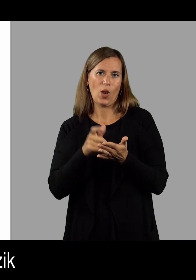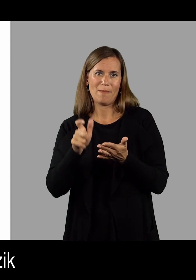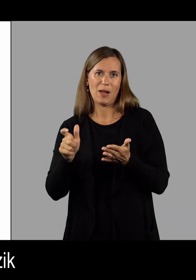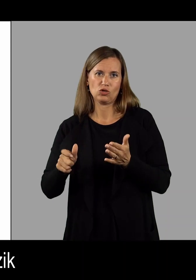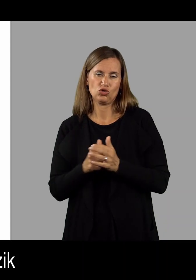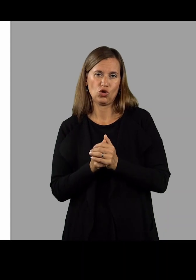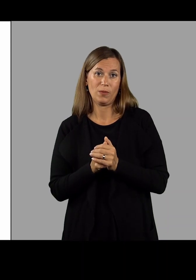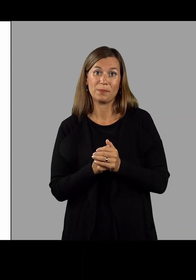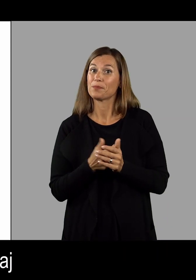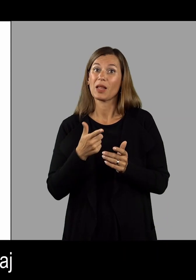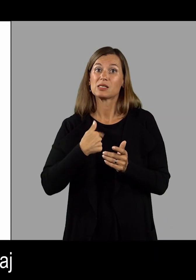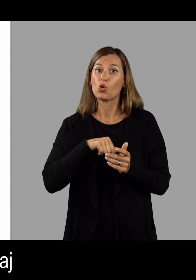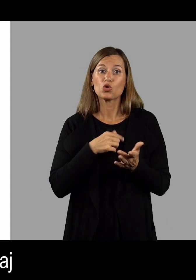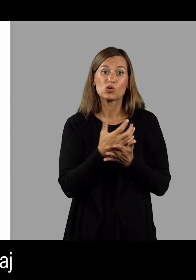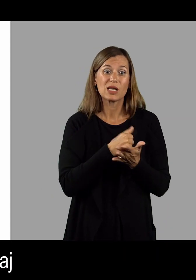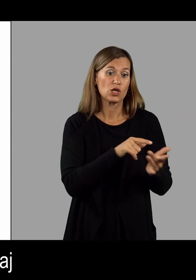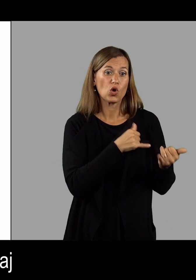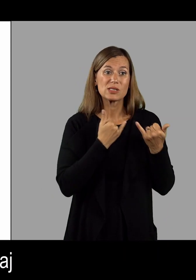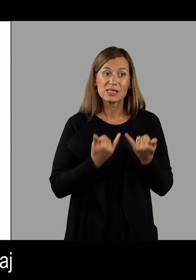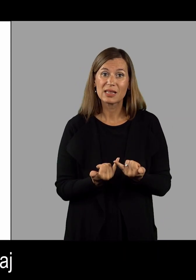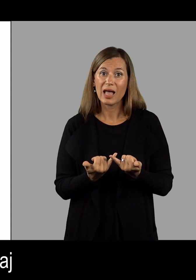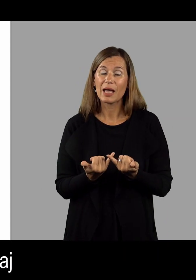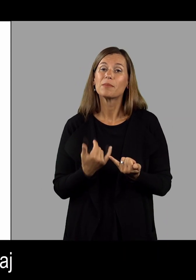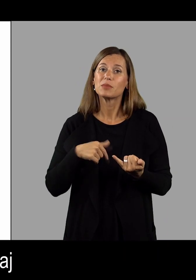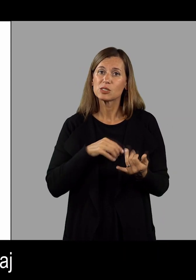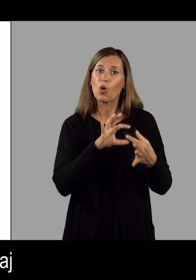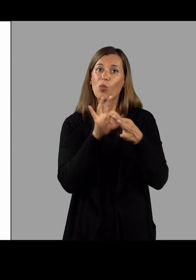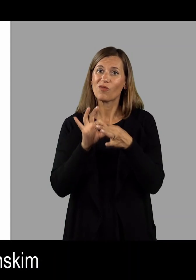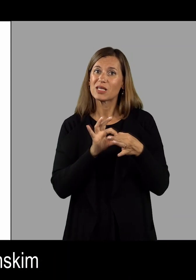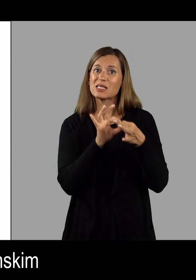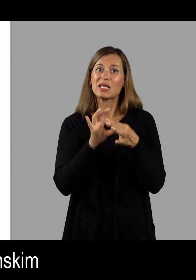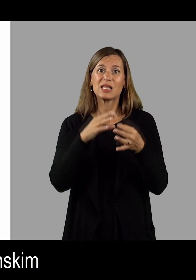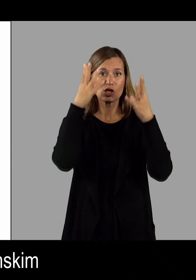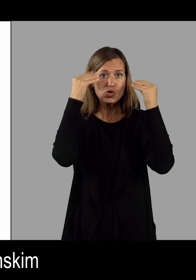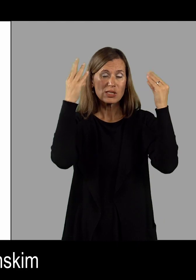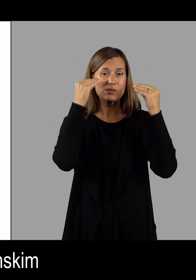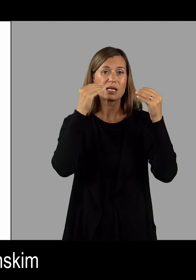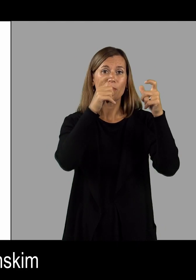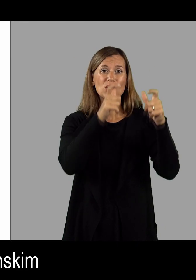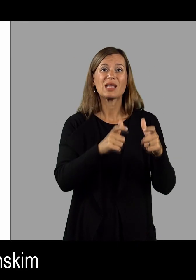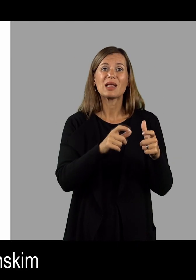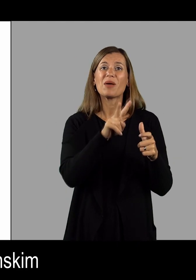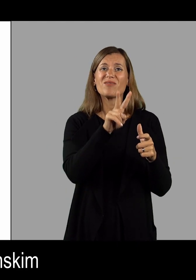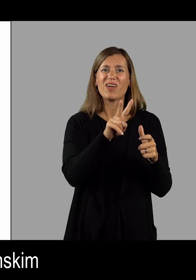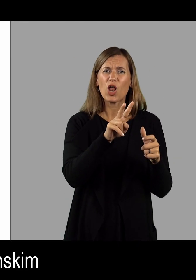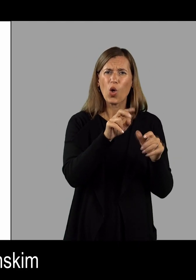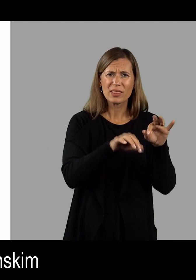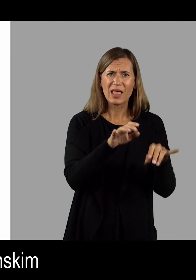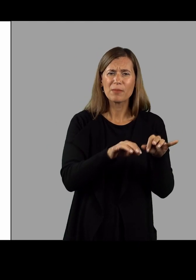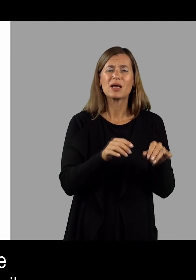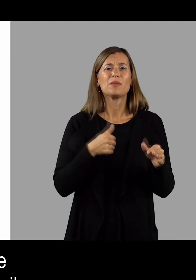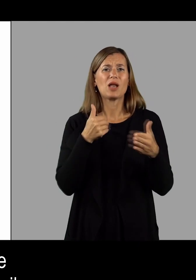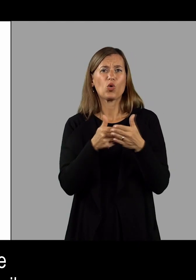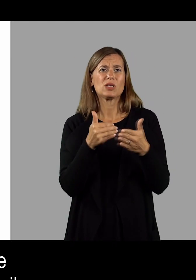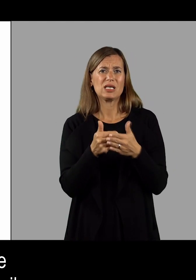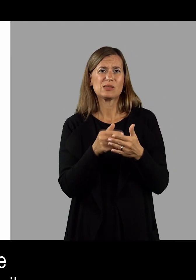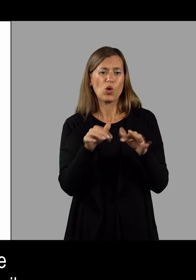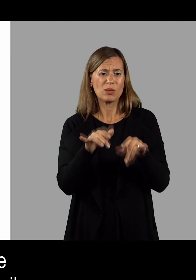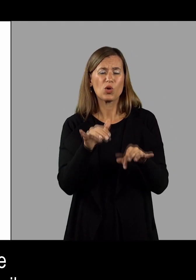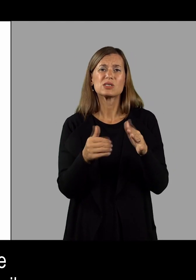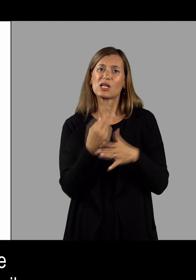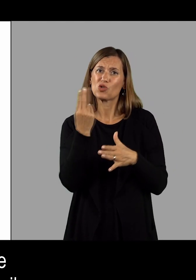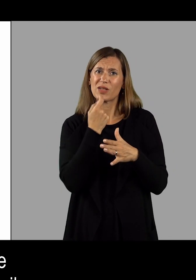za konference, seminarje, sodišča, podnaslavljanje za posameznike, tukaj mislim na študente in seveda tudi tolmačenje v